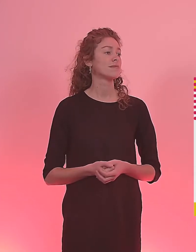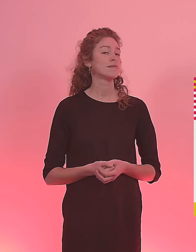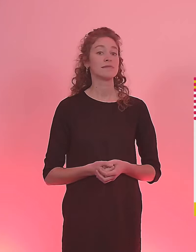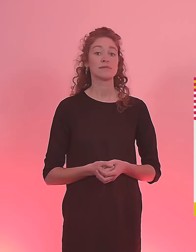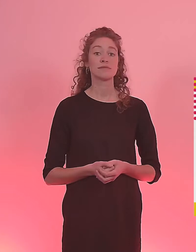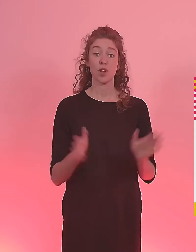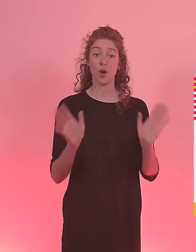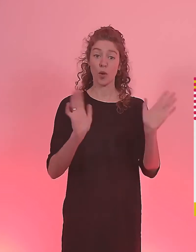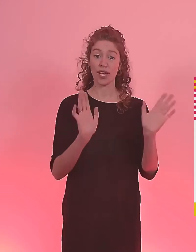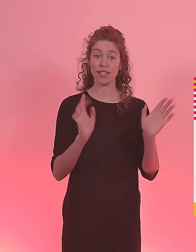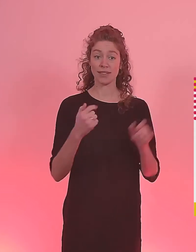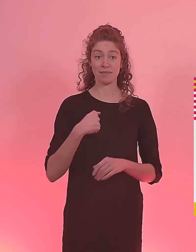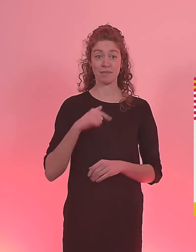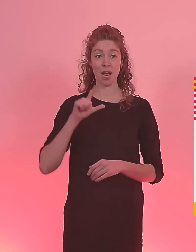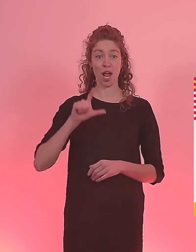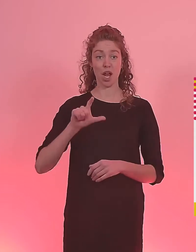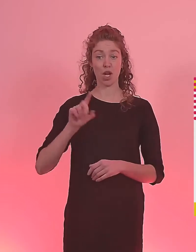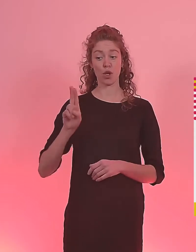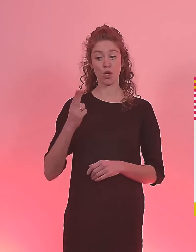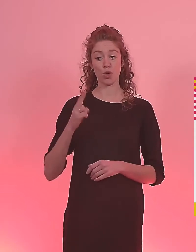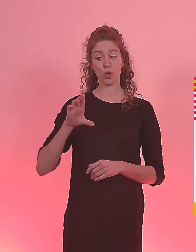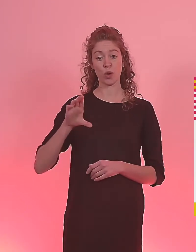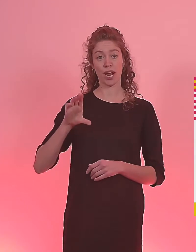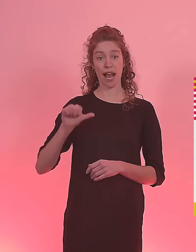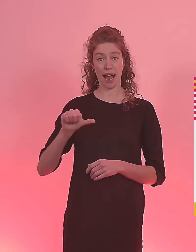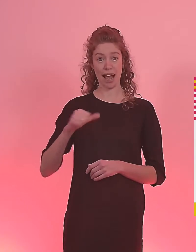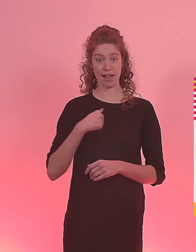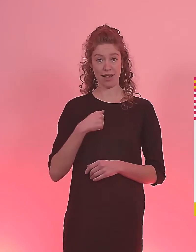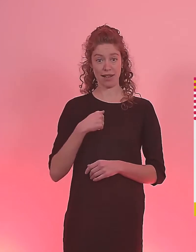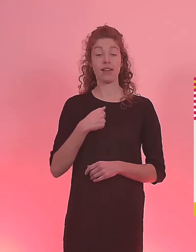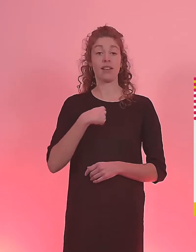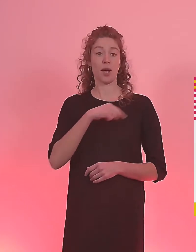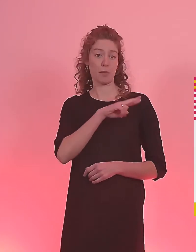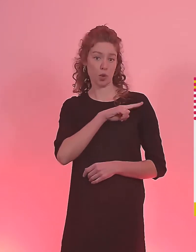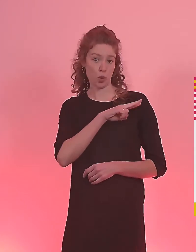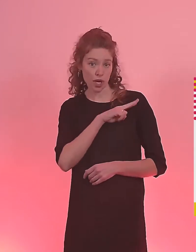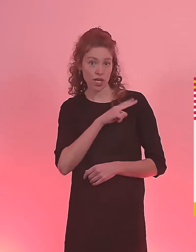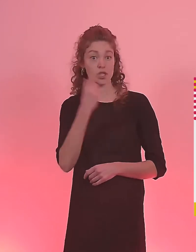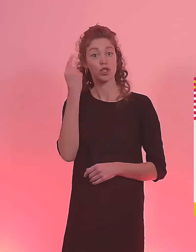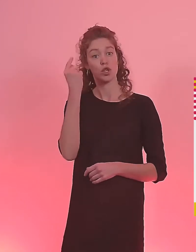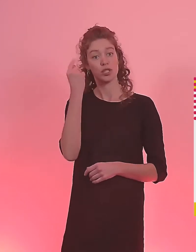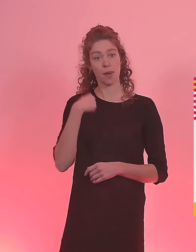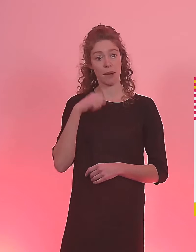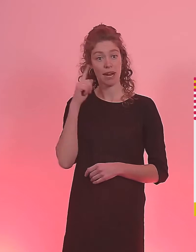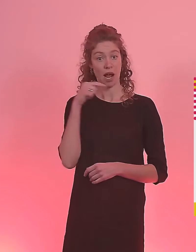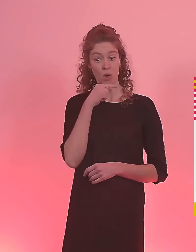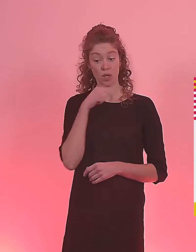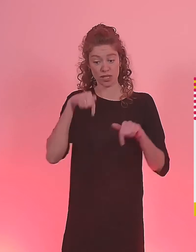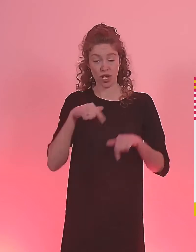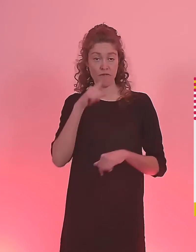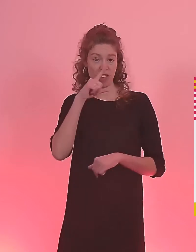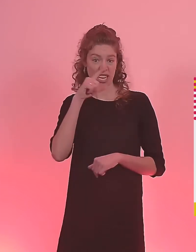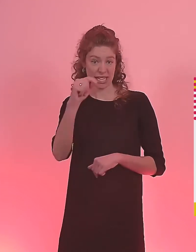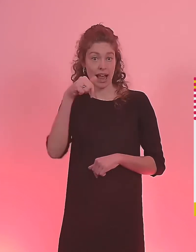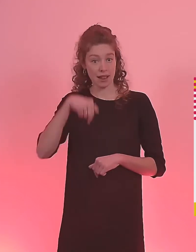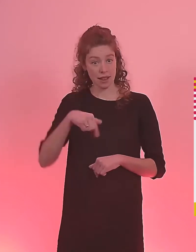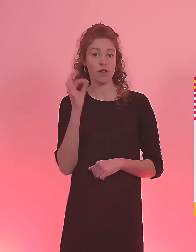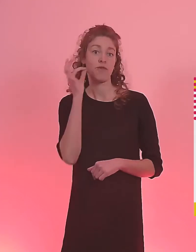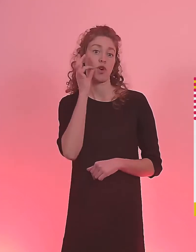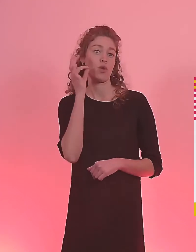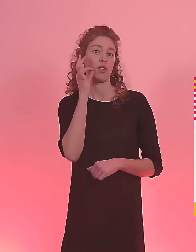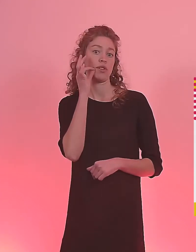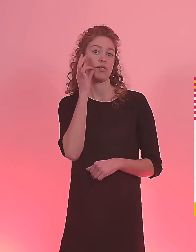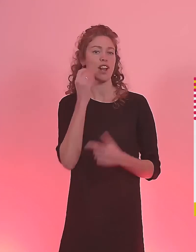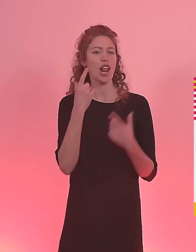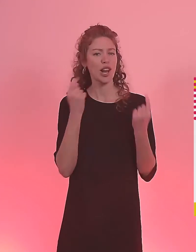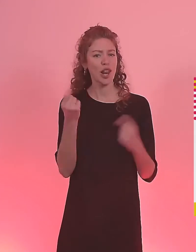Hoi, ik ben Luca. Ik woon met mijn broertje en mijn zusje en mijn ouders in Veenendaal. En leuk dat